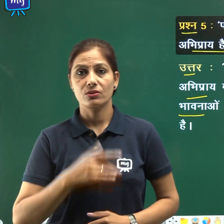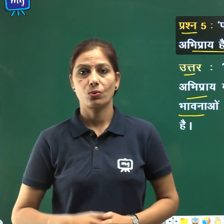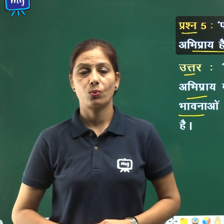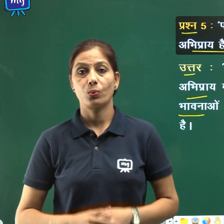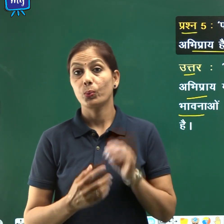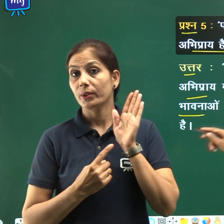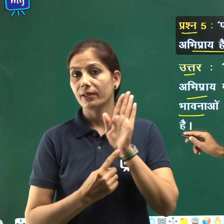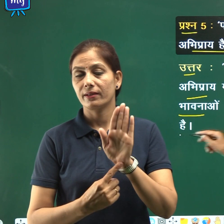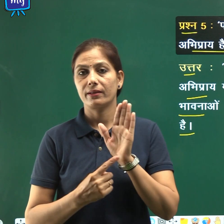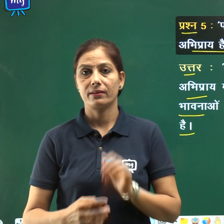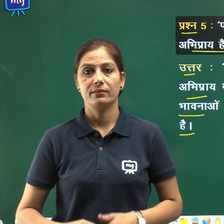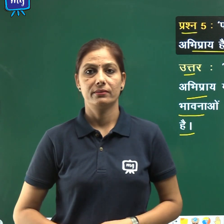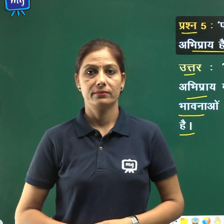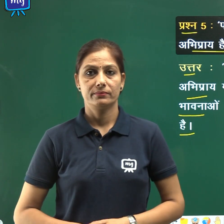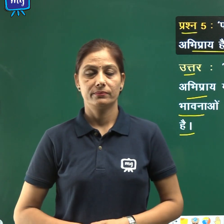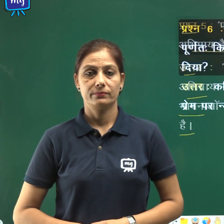उजागर करना है।